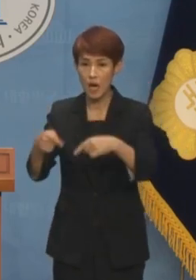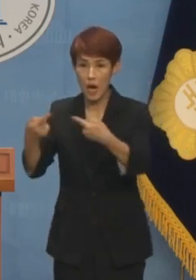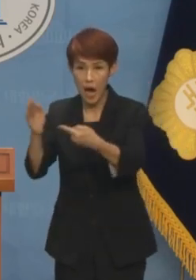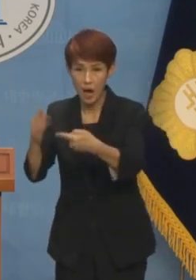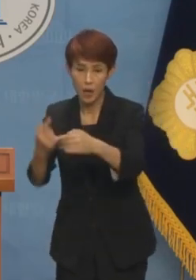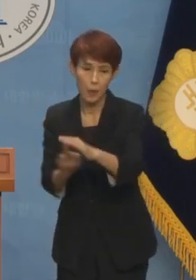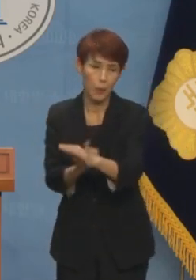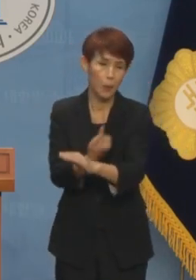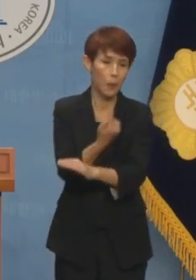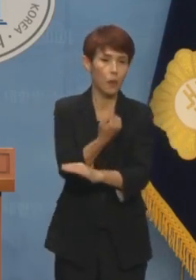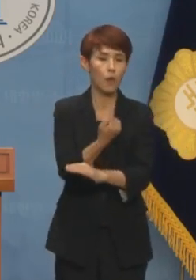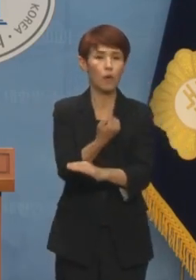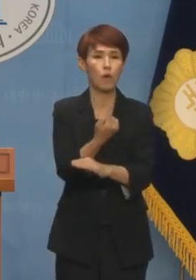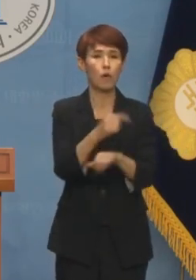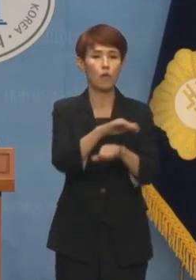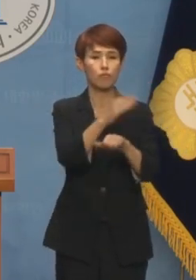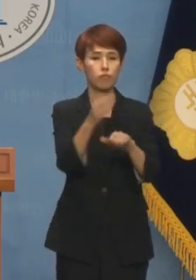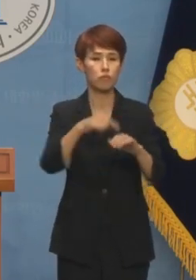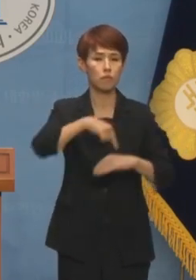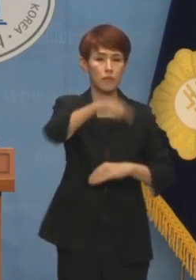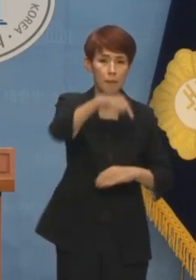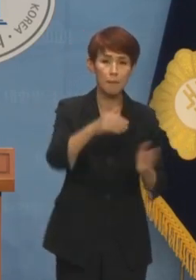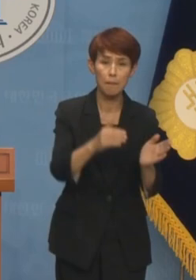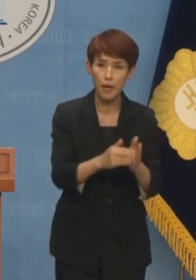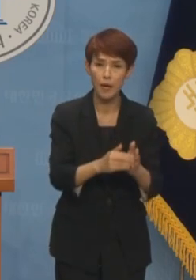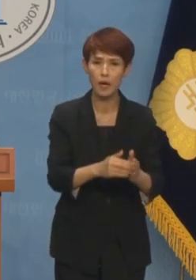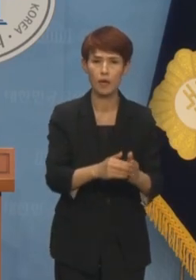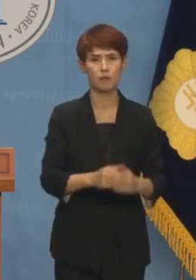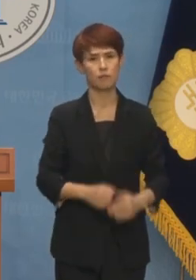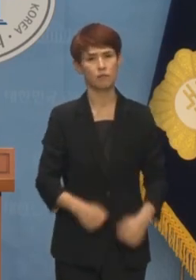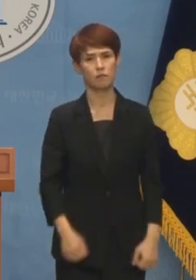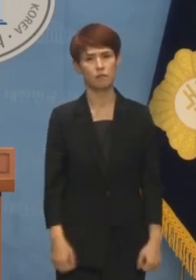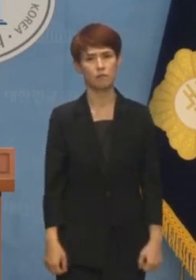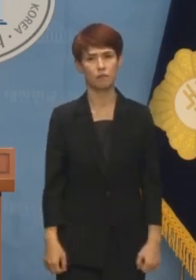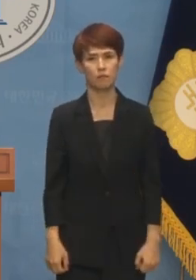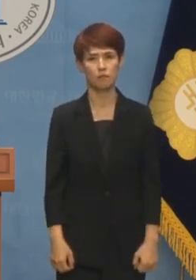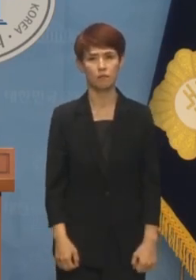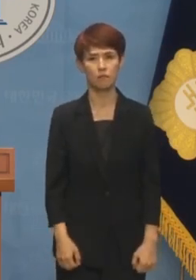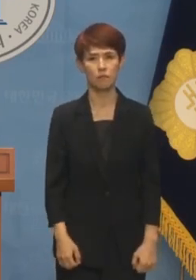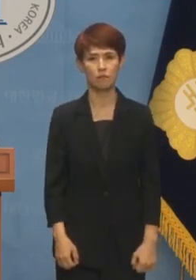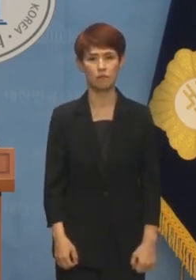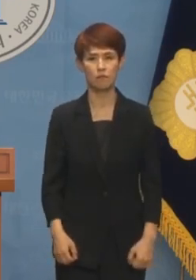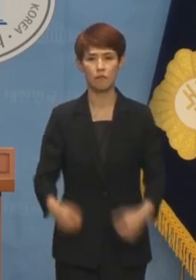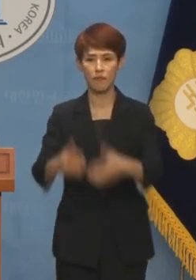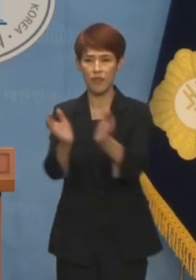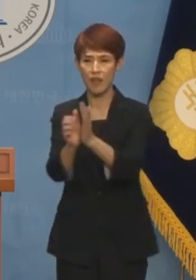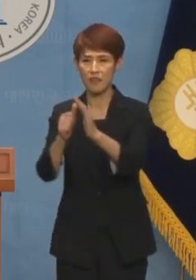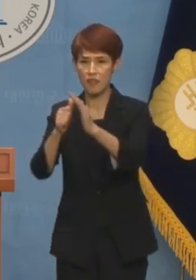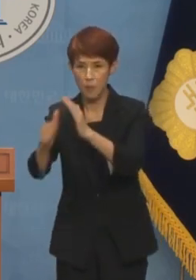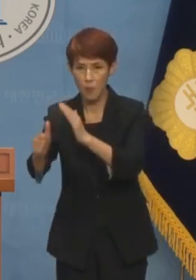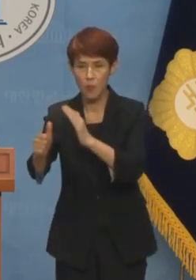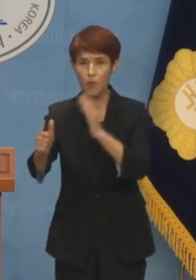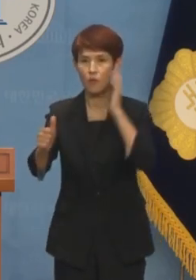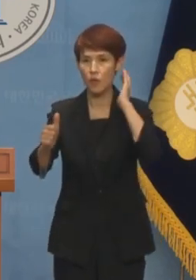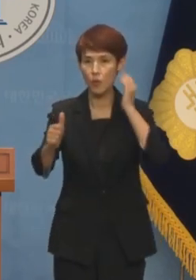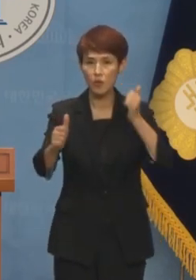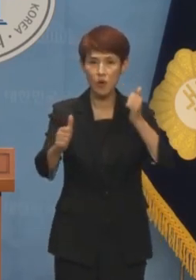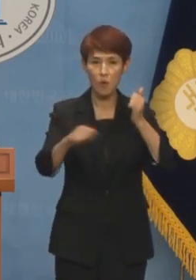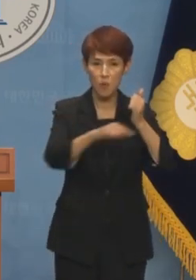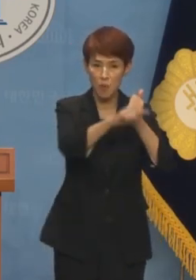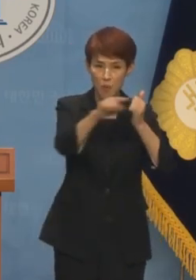혼자 참배하는 길을 택한 겁니다. 뻘쭘하니 단체 대표와 대통령실